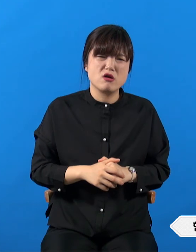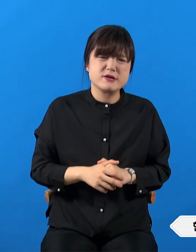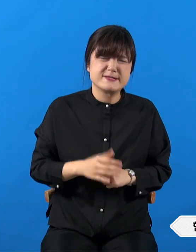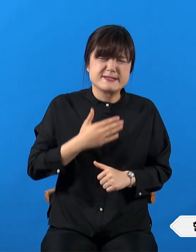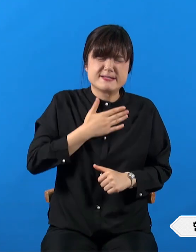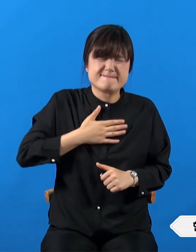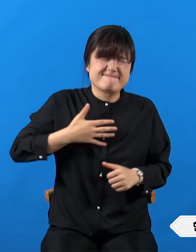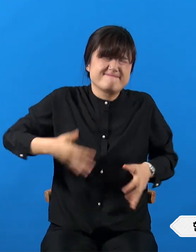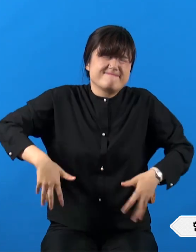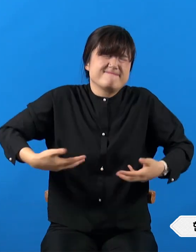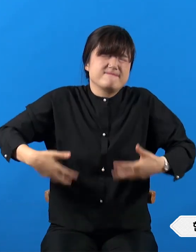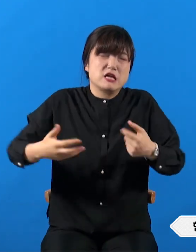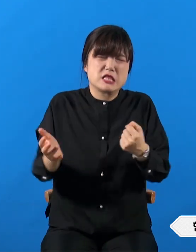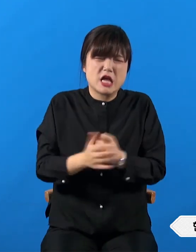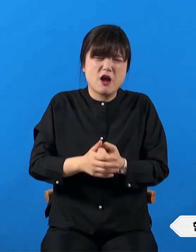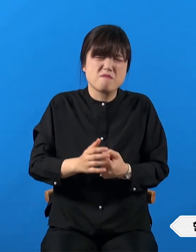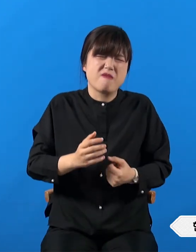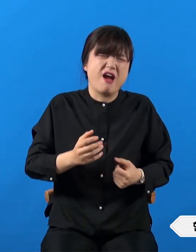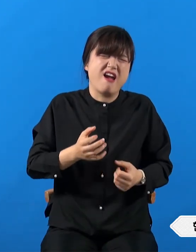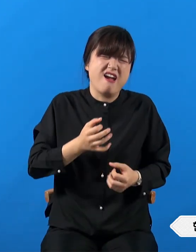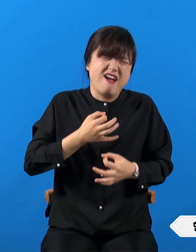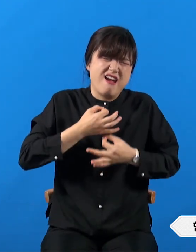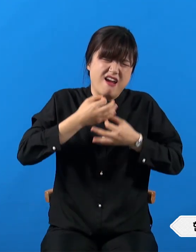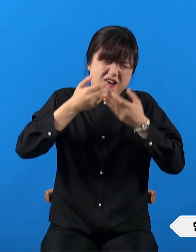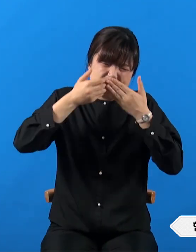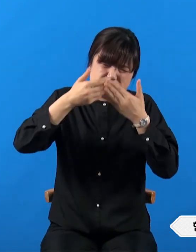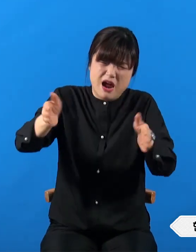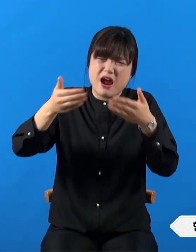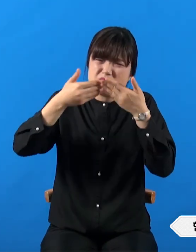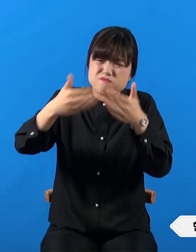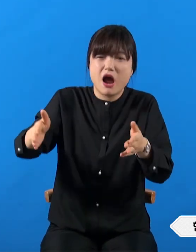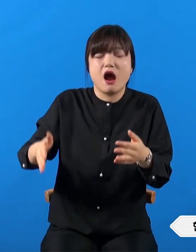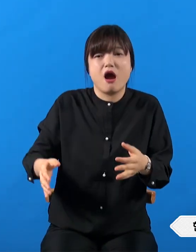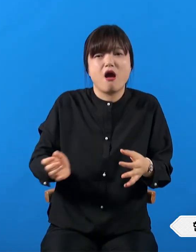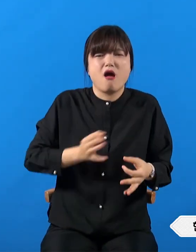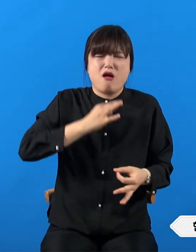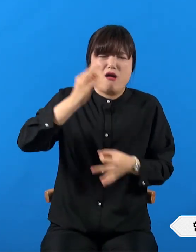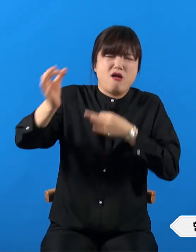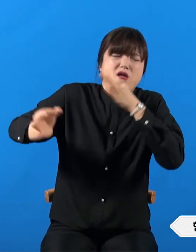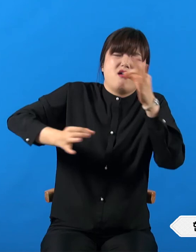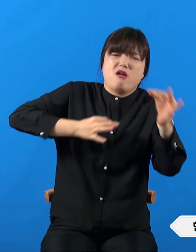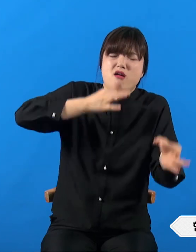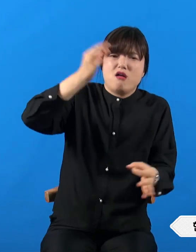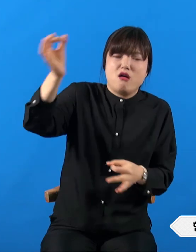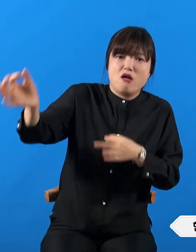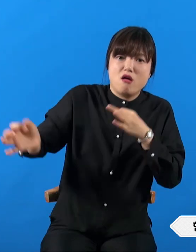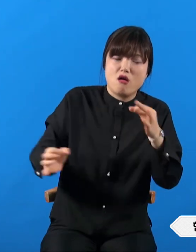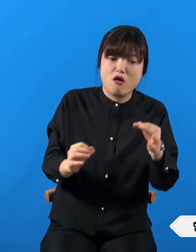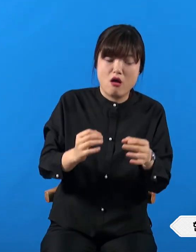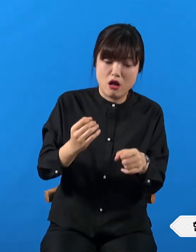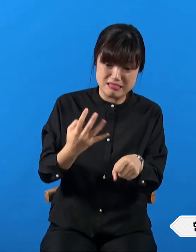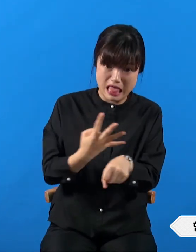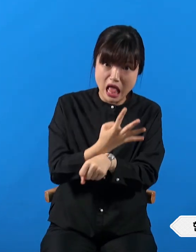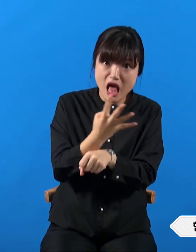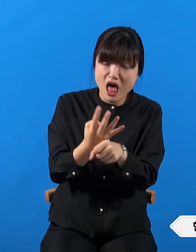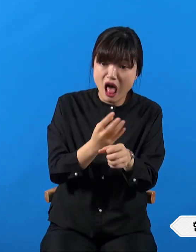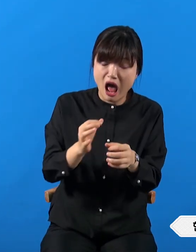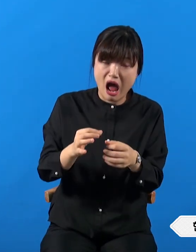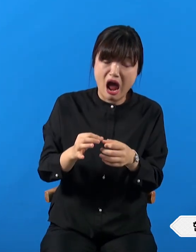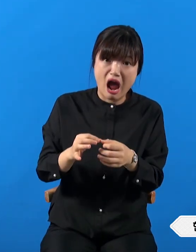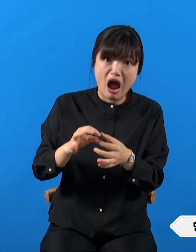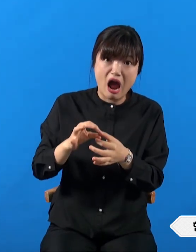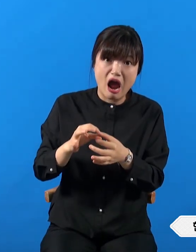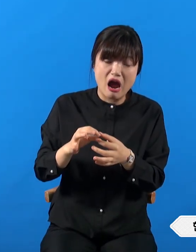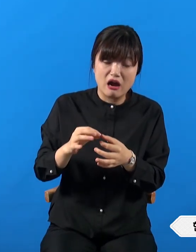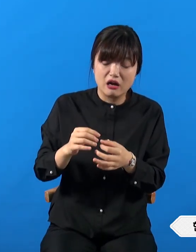그러다가 감정이 격해지니까 막 고함을 지르고 폭언을 퍼붓습니다. 4시간을 그렇게 떠드는데